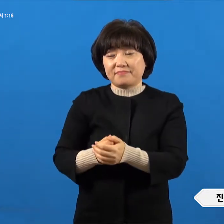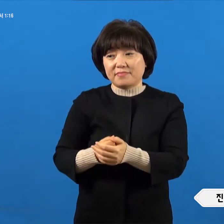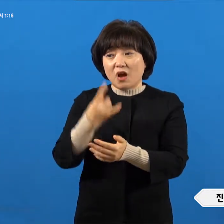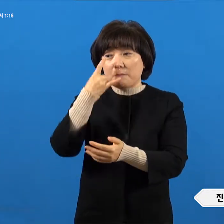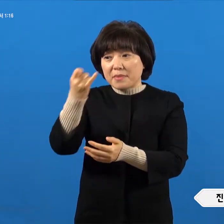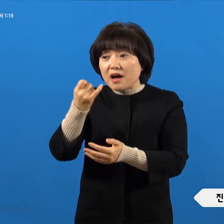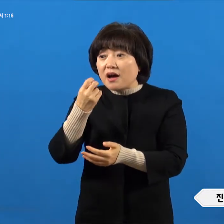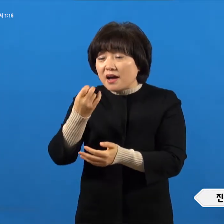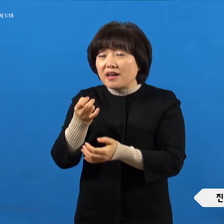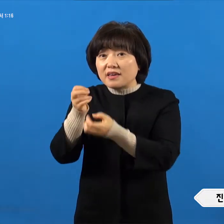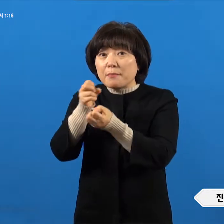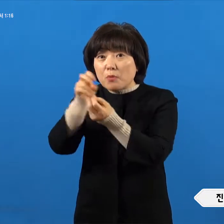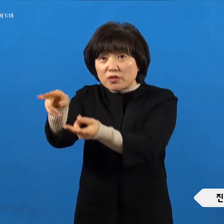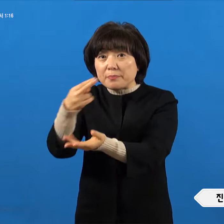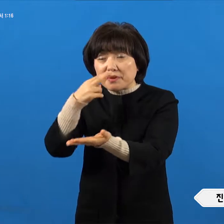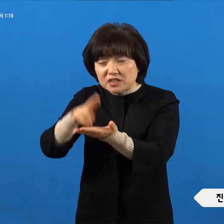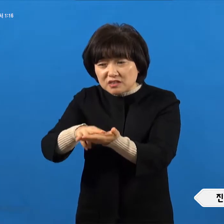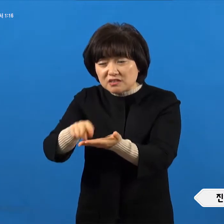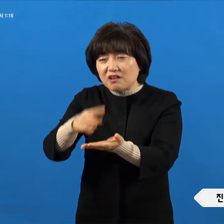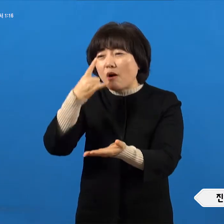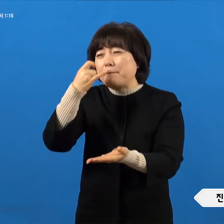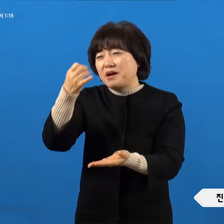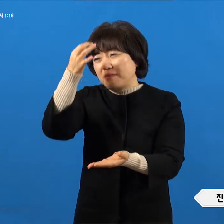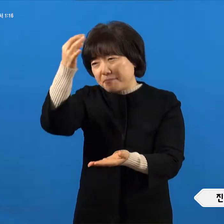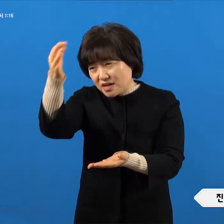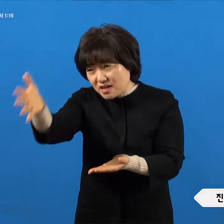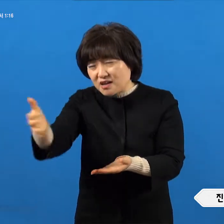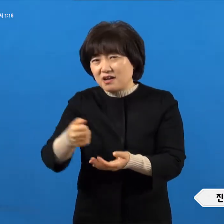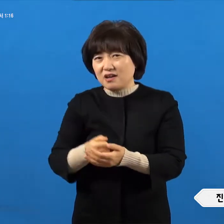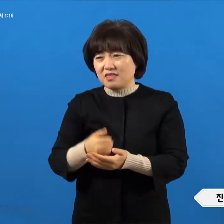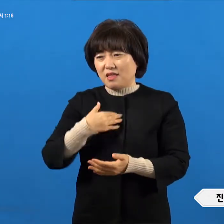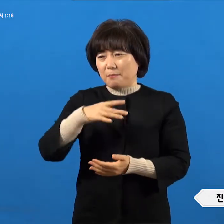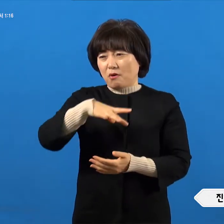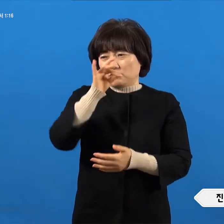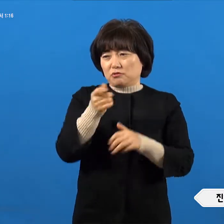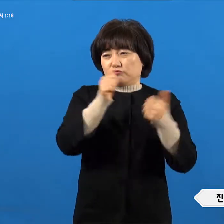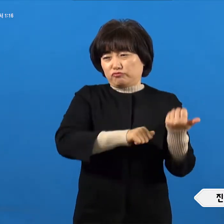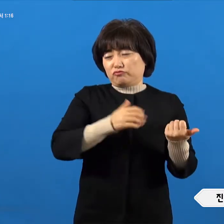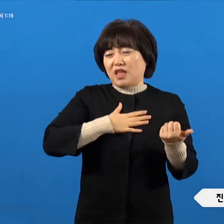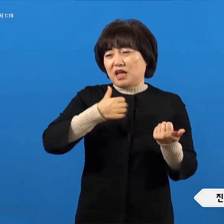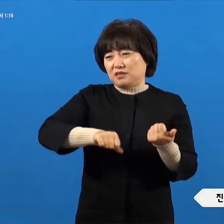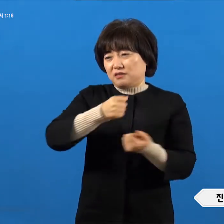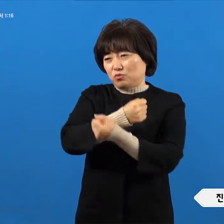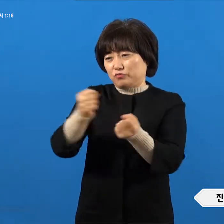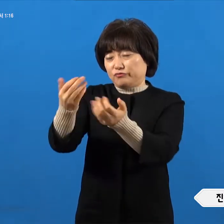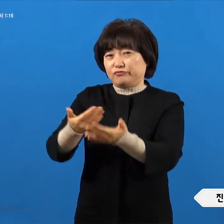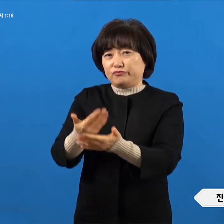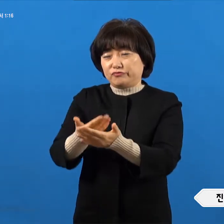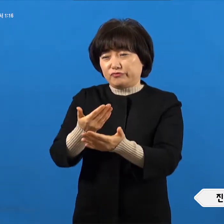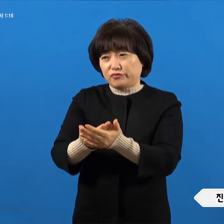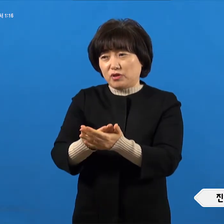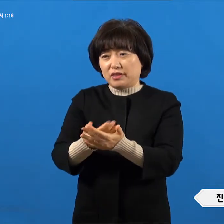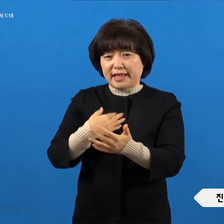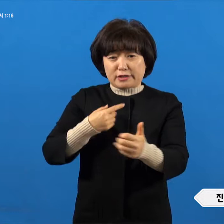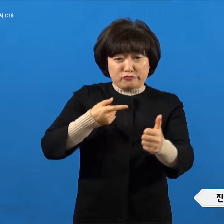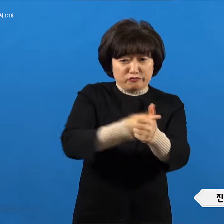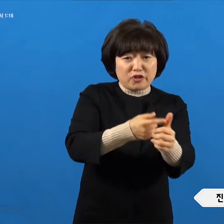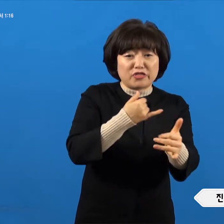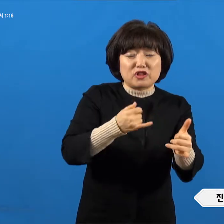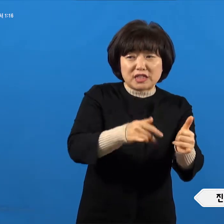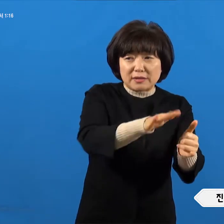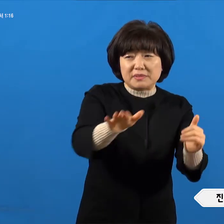이렇게 시작됐습니다. 어머니 죄송합니다. 먼저 가는 불효자를 용서하십시오. 피해자와 그분들의 가족과